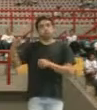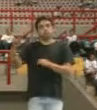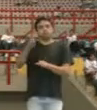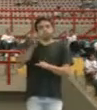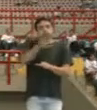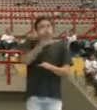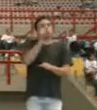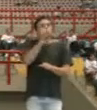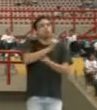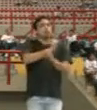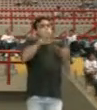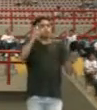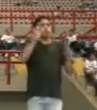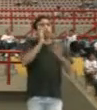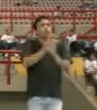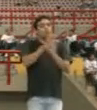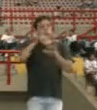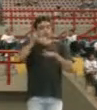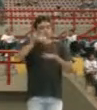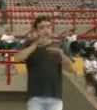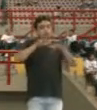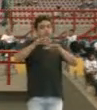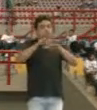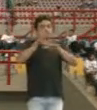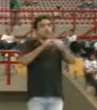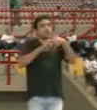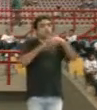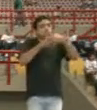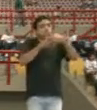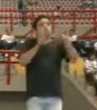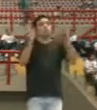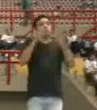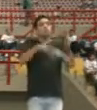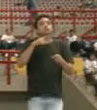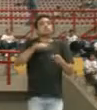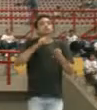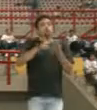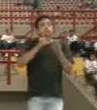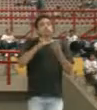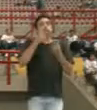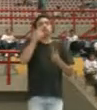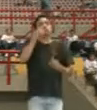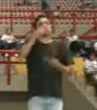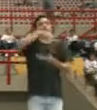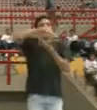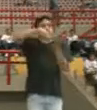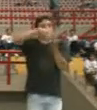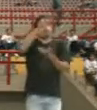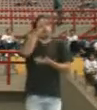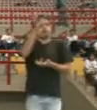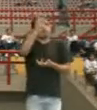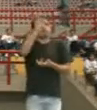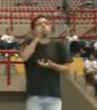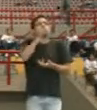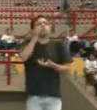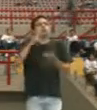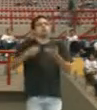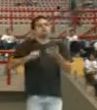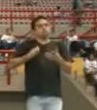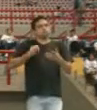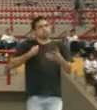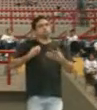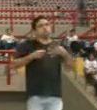inclusão social por meio de movimentos feministas. Eu podia ter citado a Revolução Francesa, da qual muitas mulheres